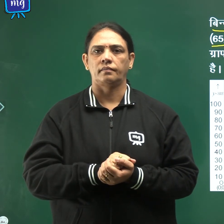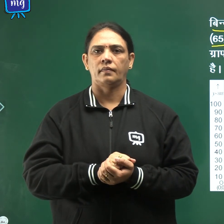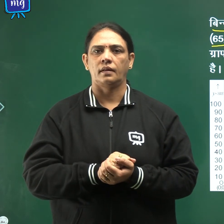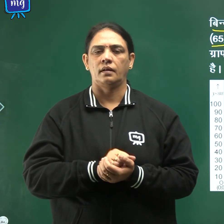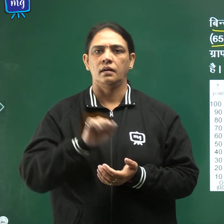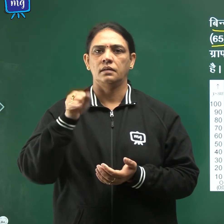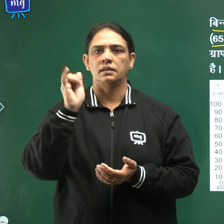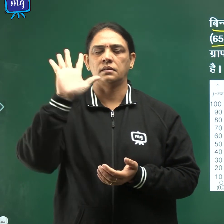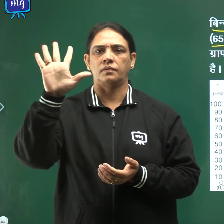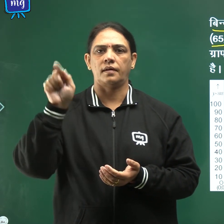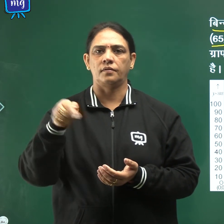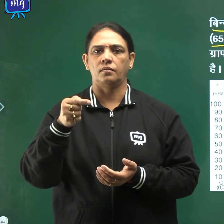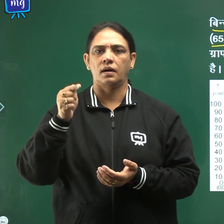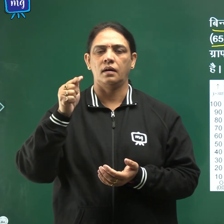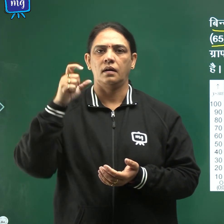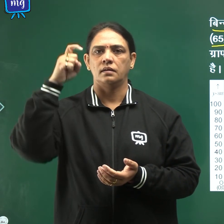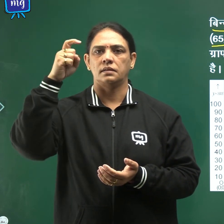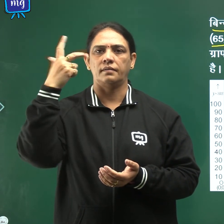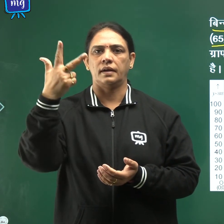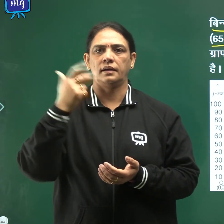65, 78,